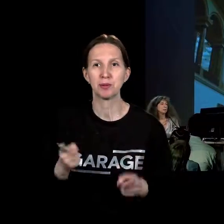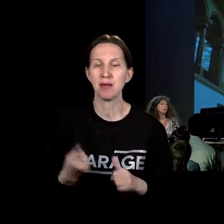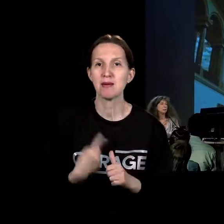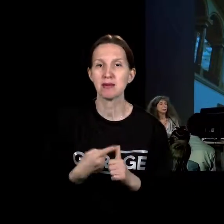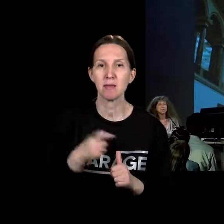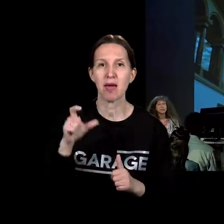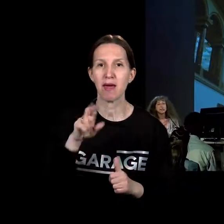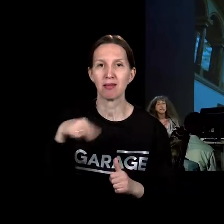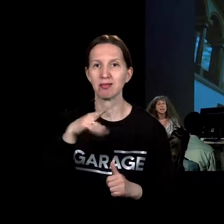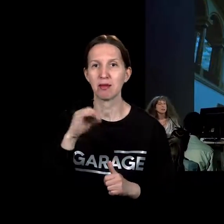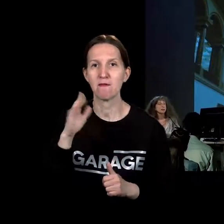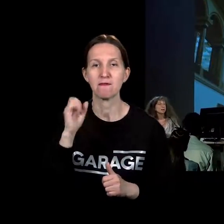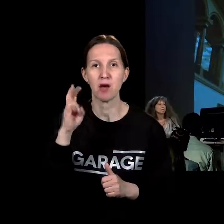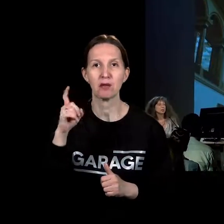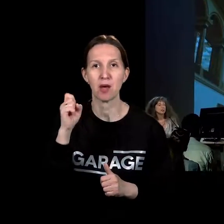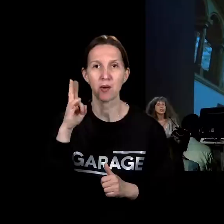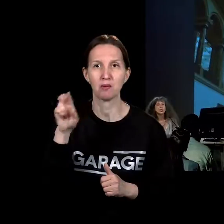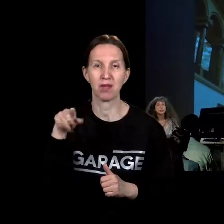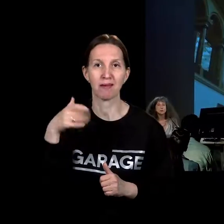Энри ван Хёрвеген,